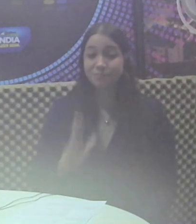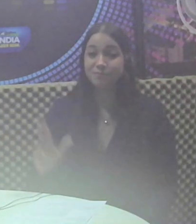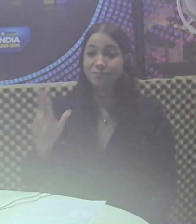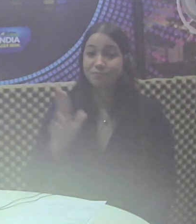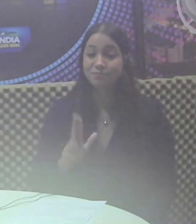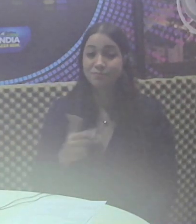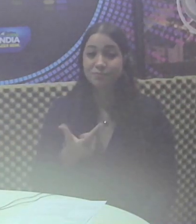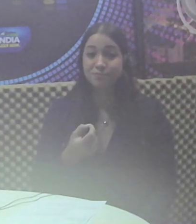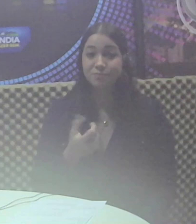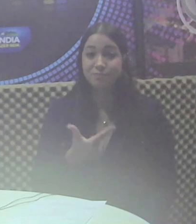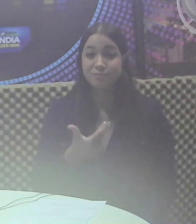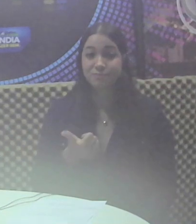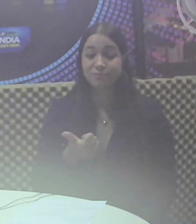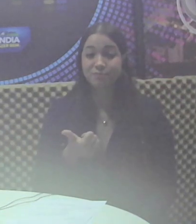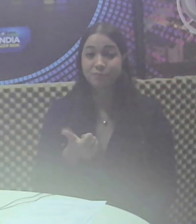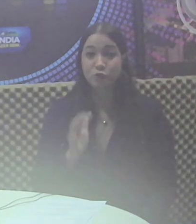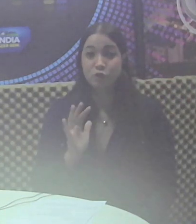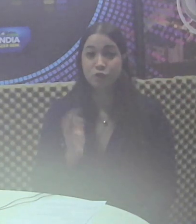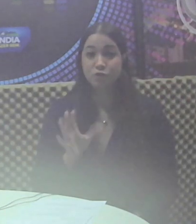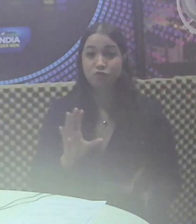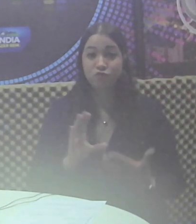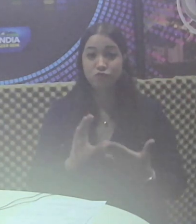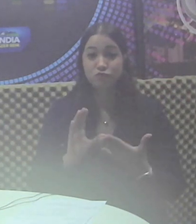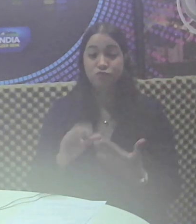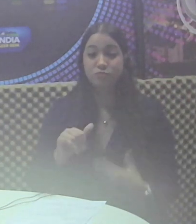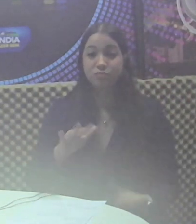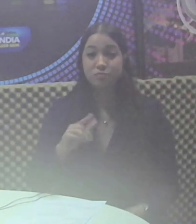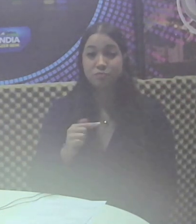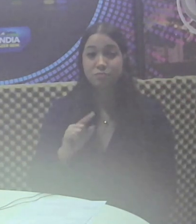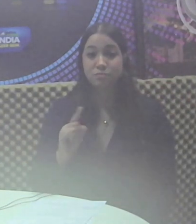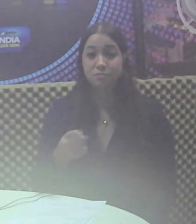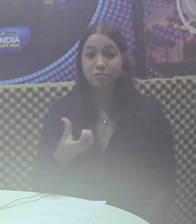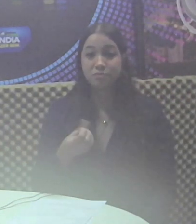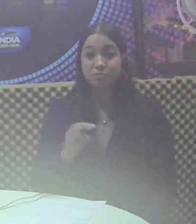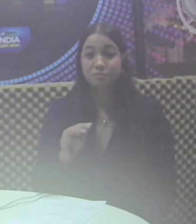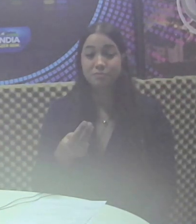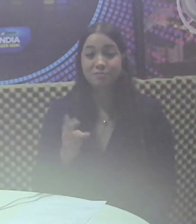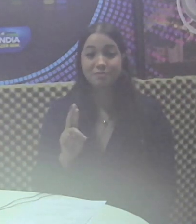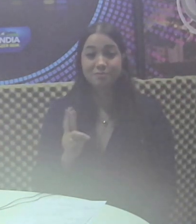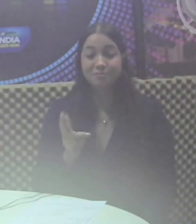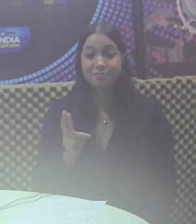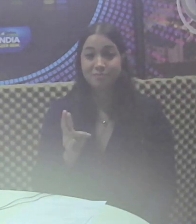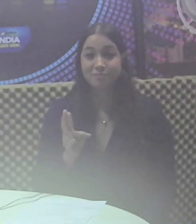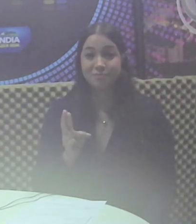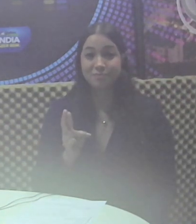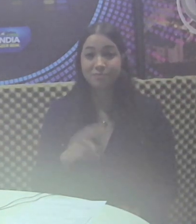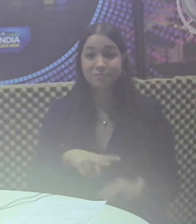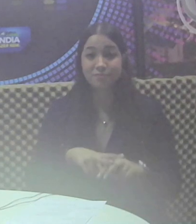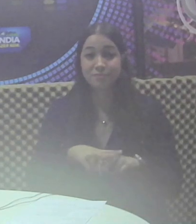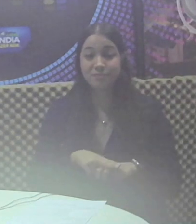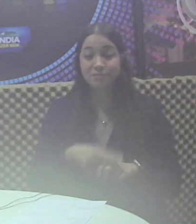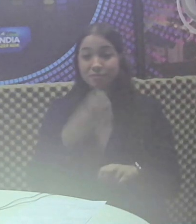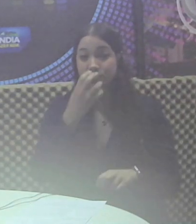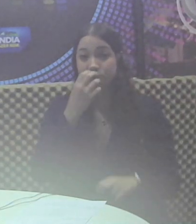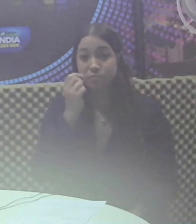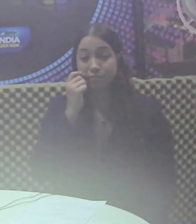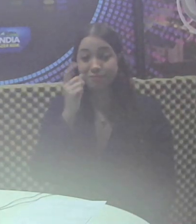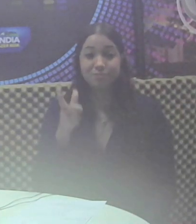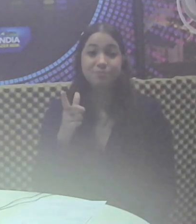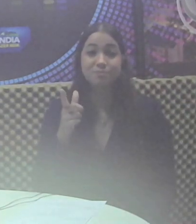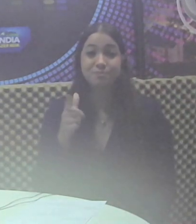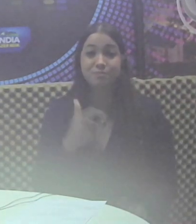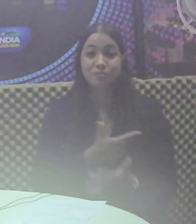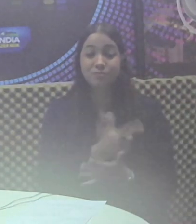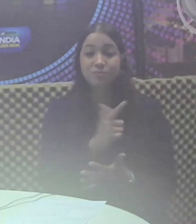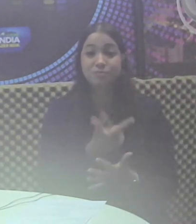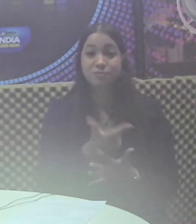Desde 2021, já foram investidos mais de 7,6 milhões de reais em castração de cães e gatos e outros